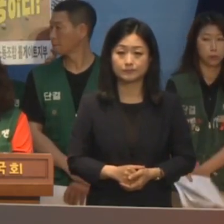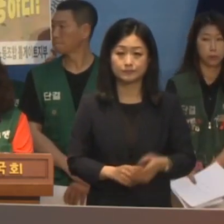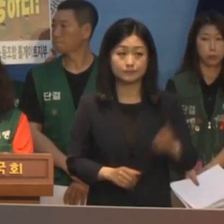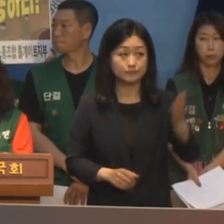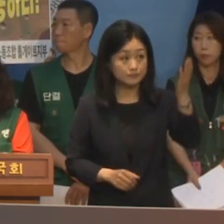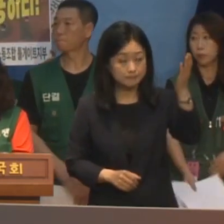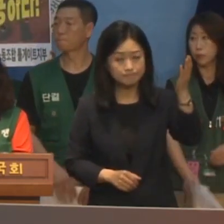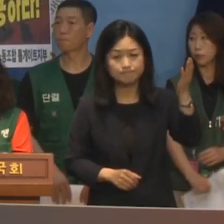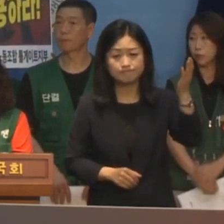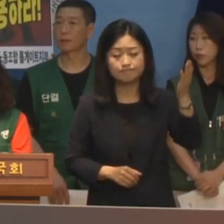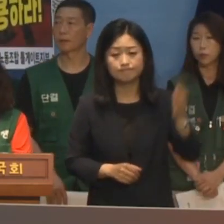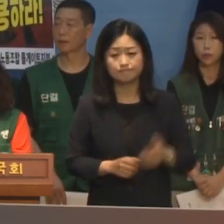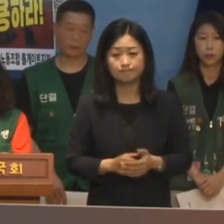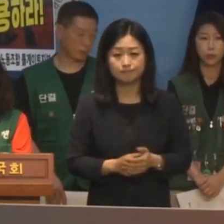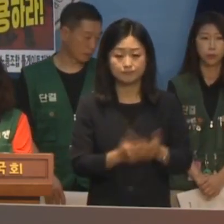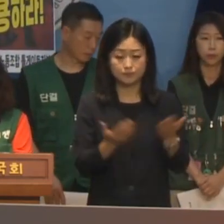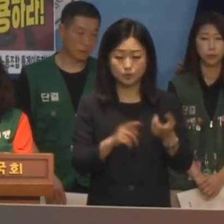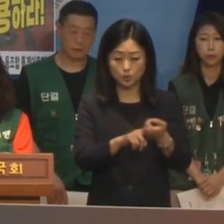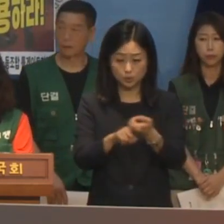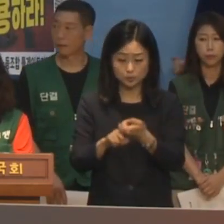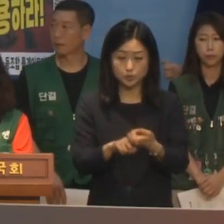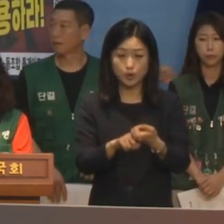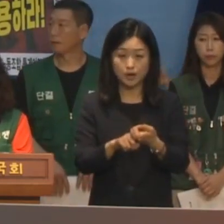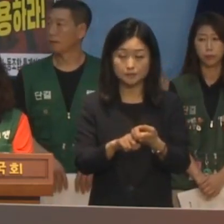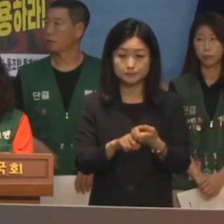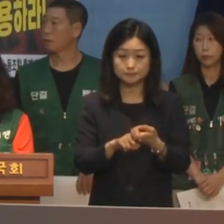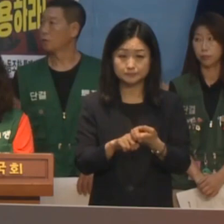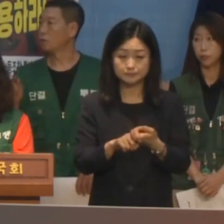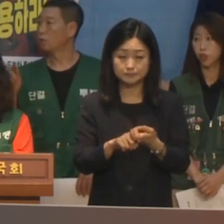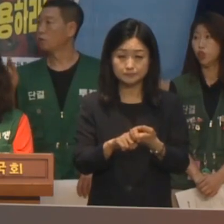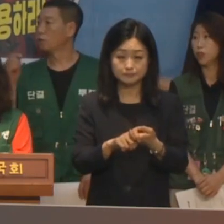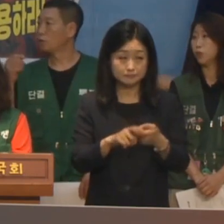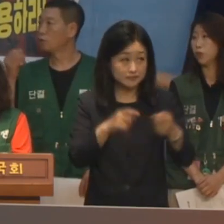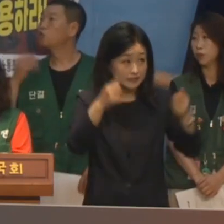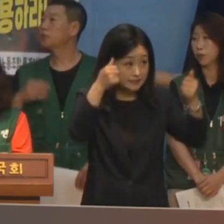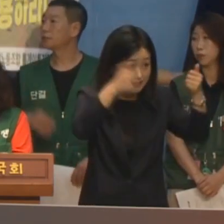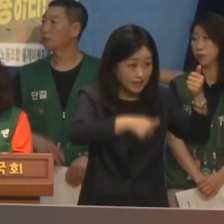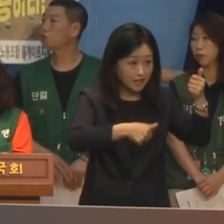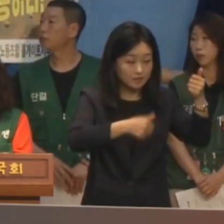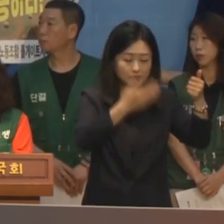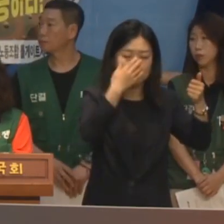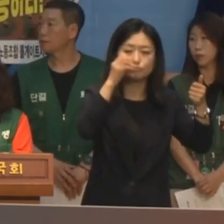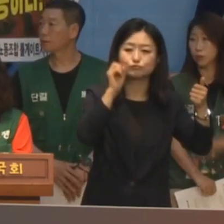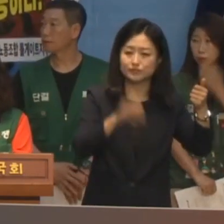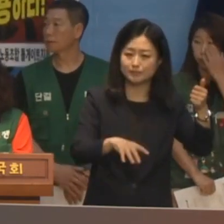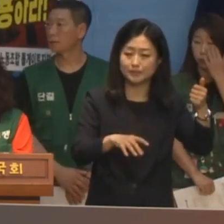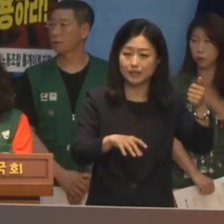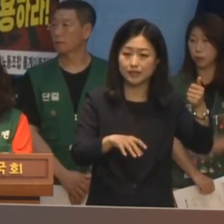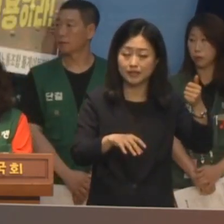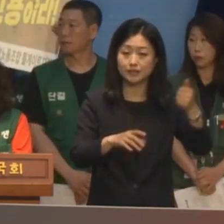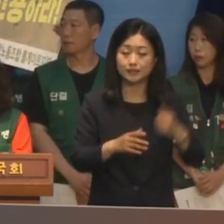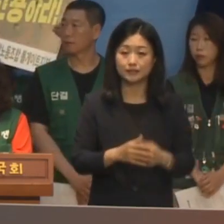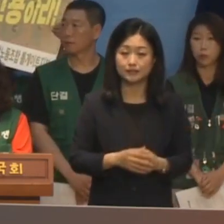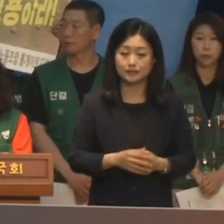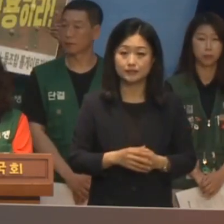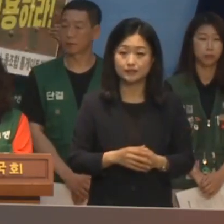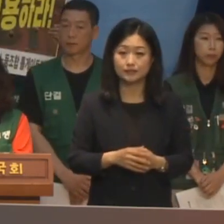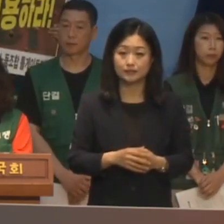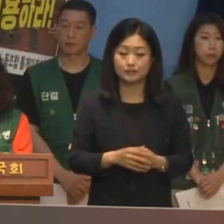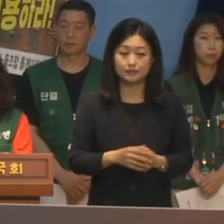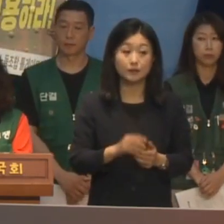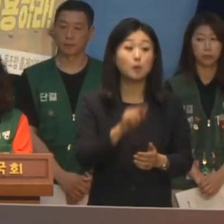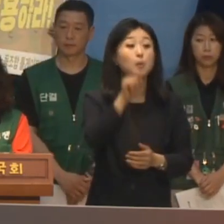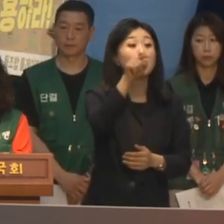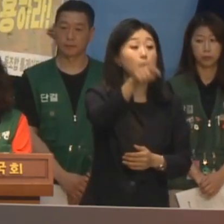관리자는 노동조합 조합원이 인사를 하면 못 본 척합니다. 보란 듯이 멀리 있는 순화번에게는